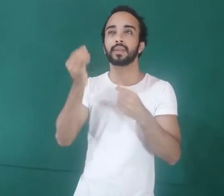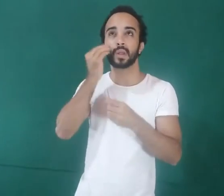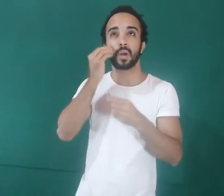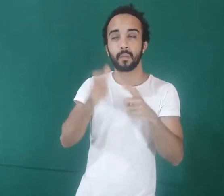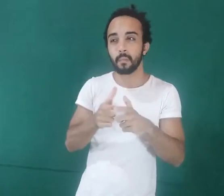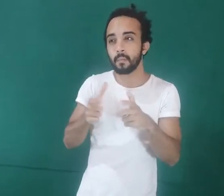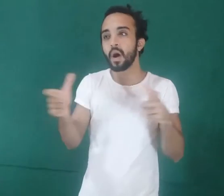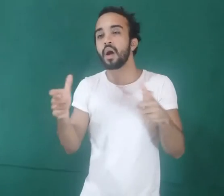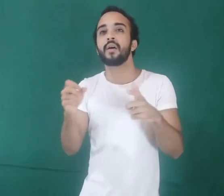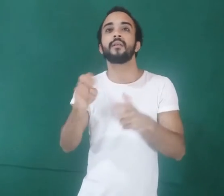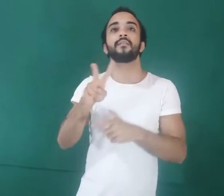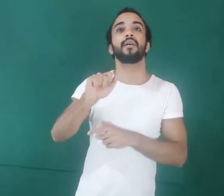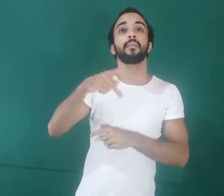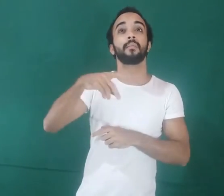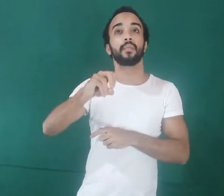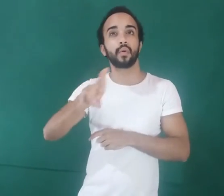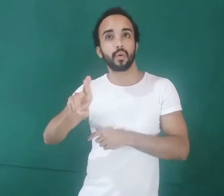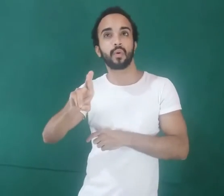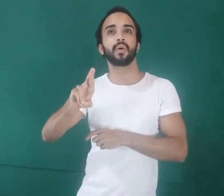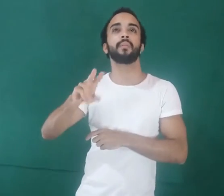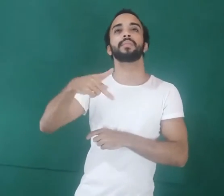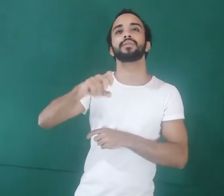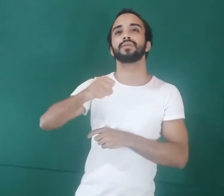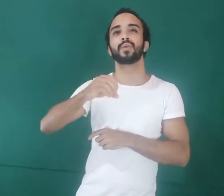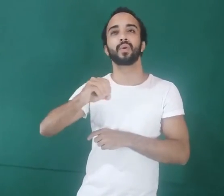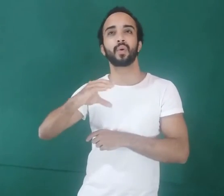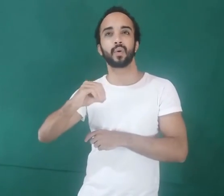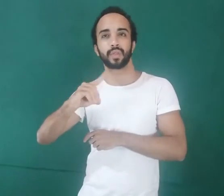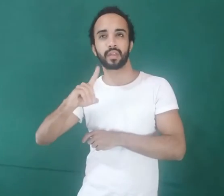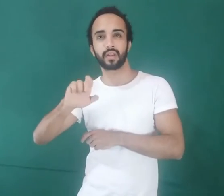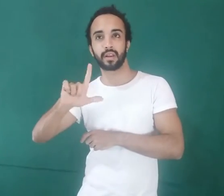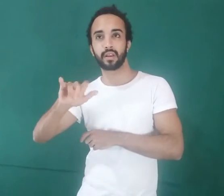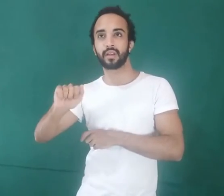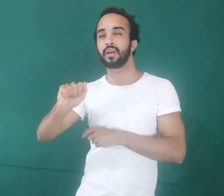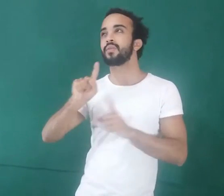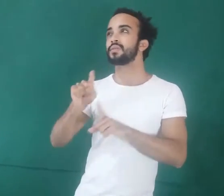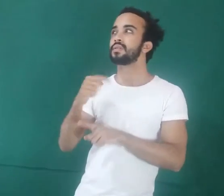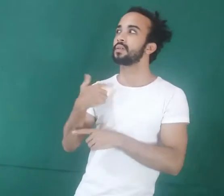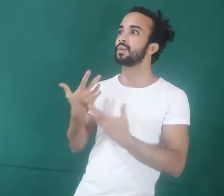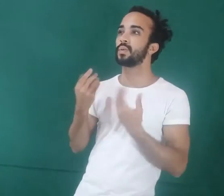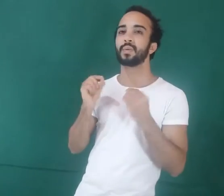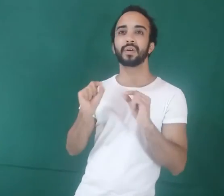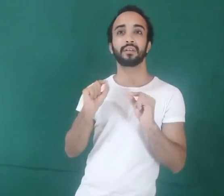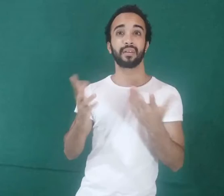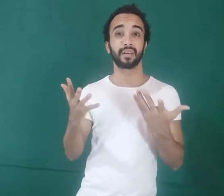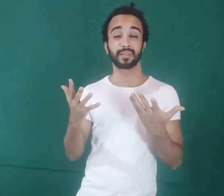de vapor, de psicodelia, cara, você vai ficar à mercê de